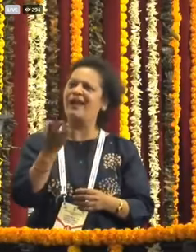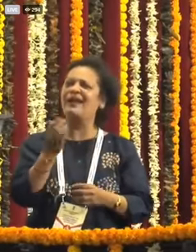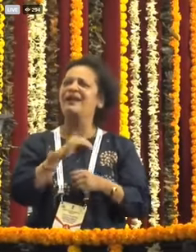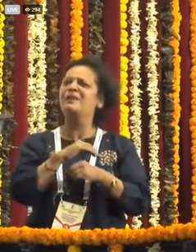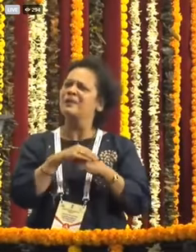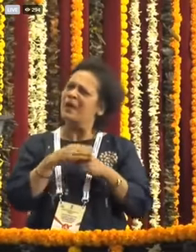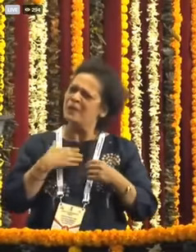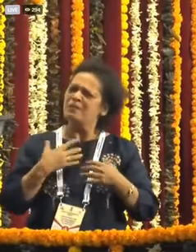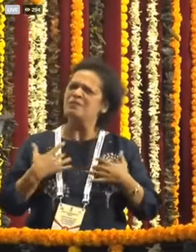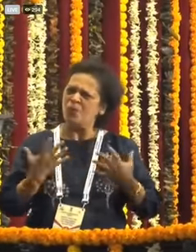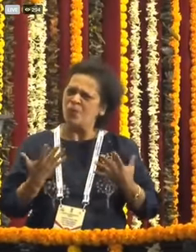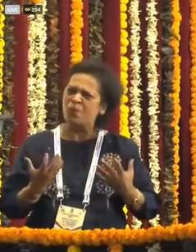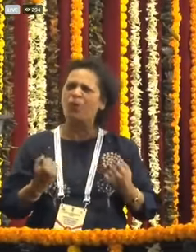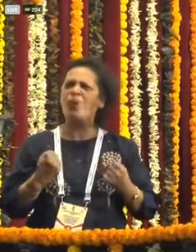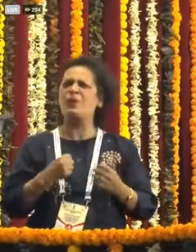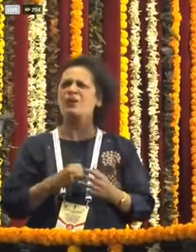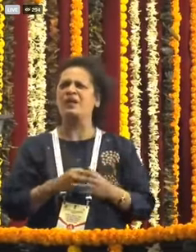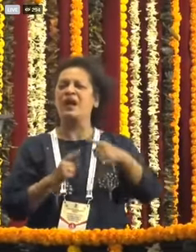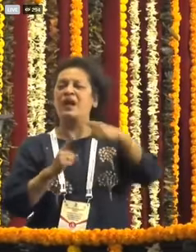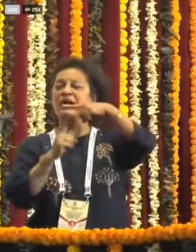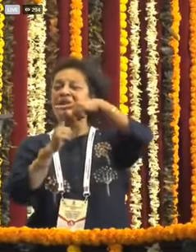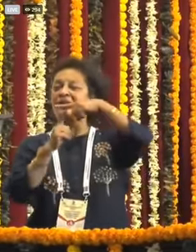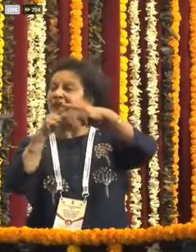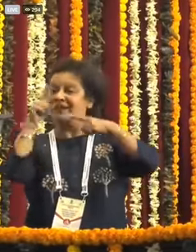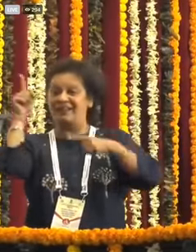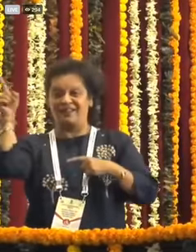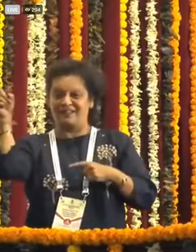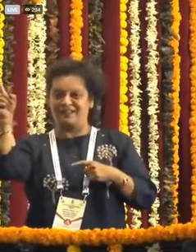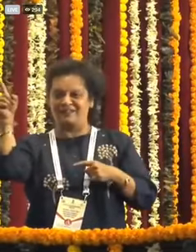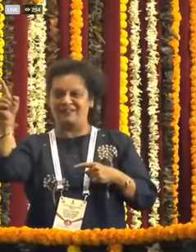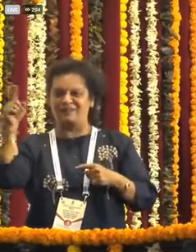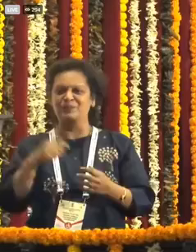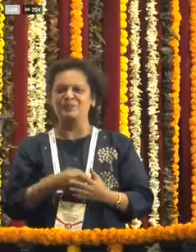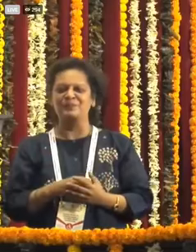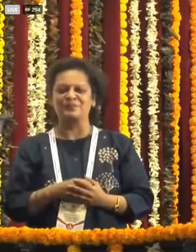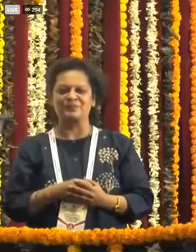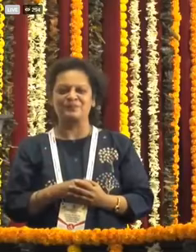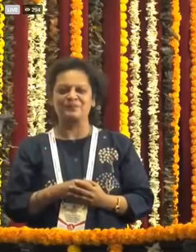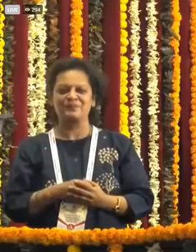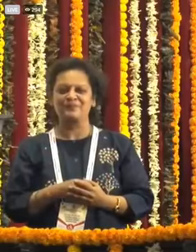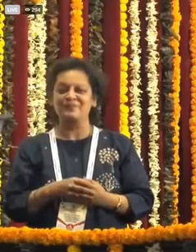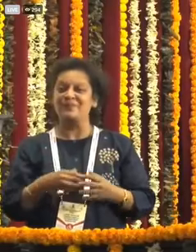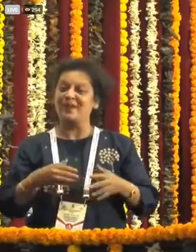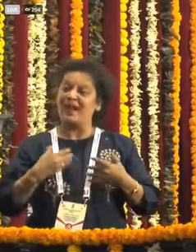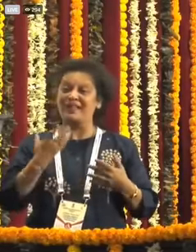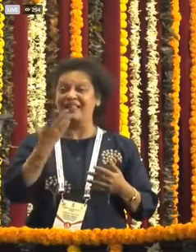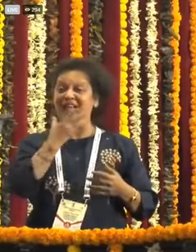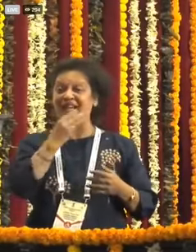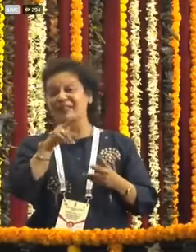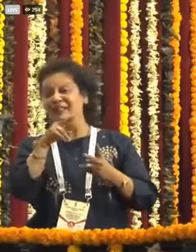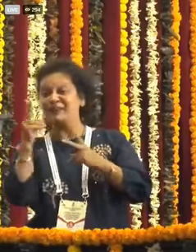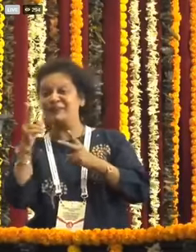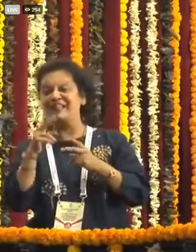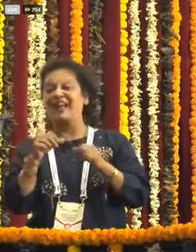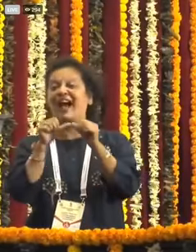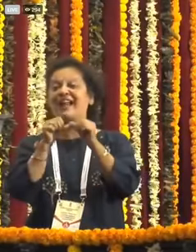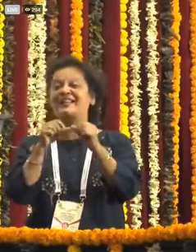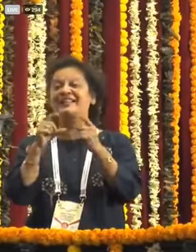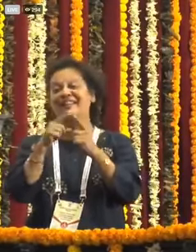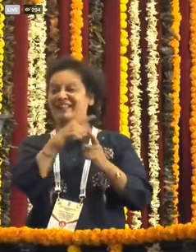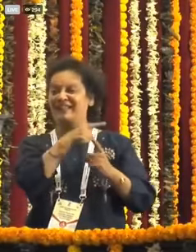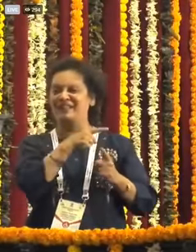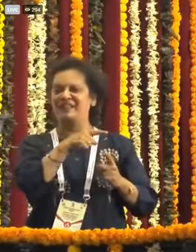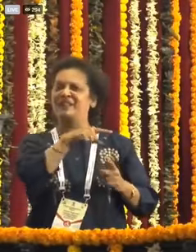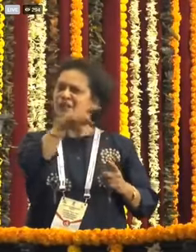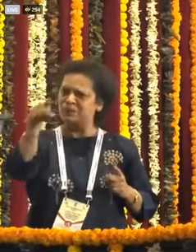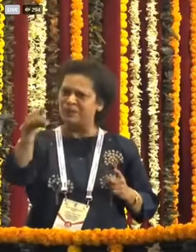तळमळ होती। ठाण्यामध्ये देखील ठाण्यातले लोक आले असतील, धर्मवीर आनंद दिघे साहेबांनी देखील या दिव्यांग